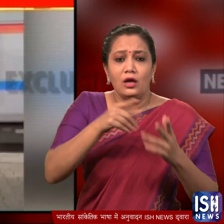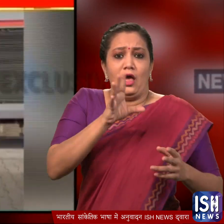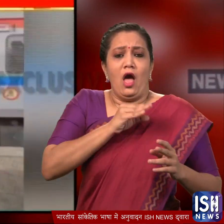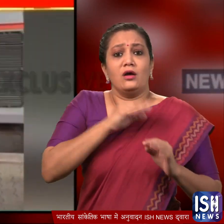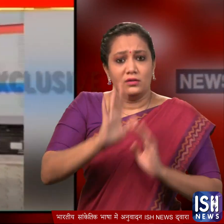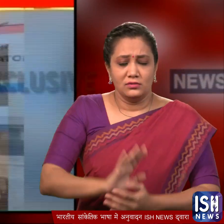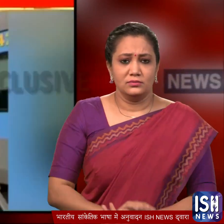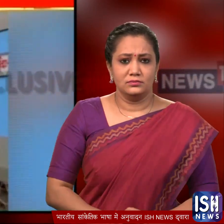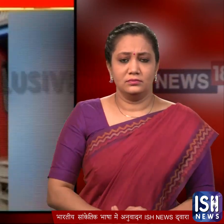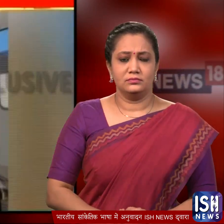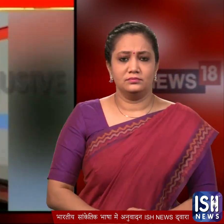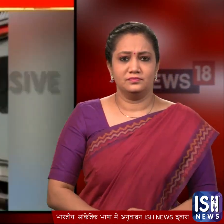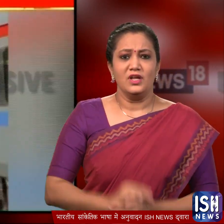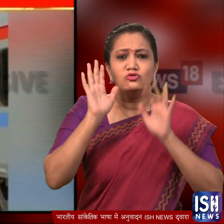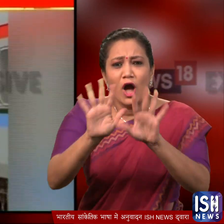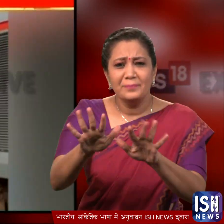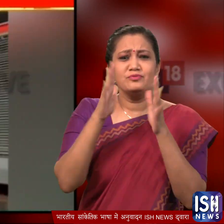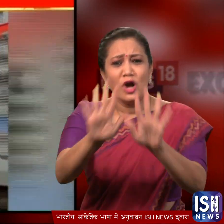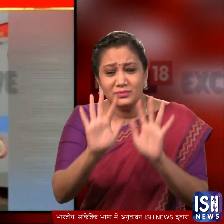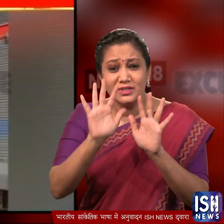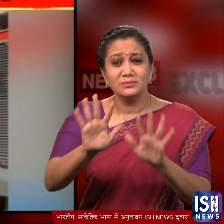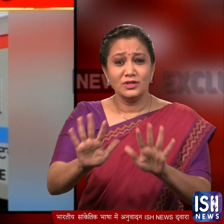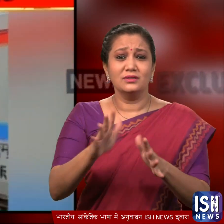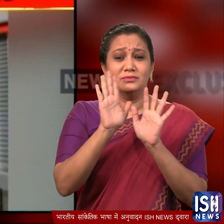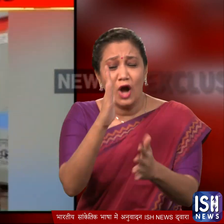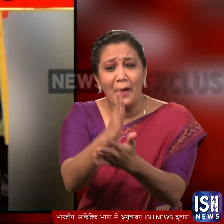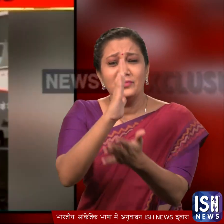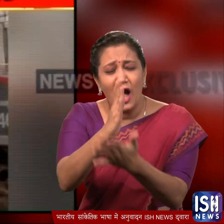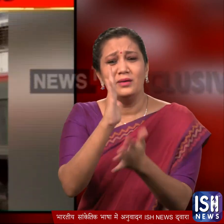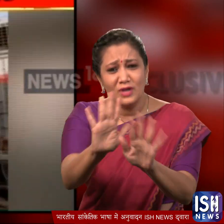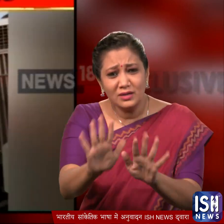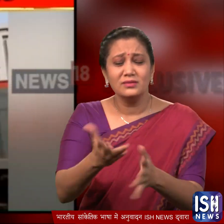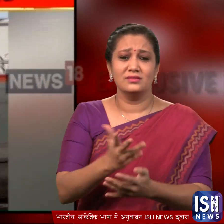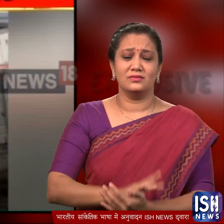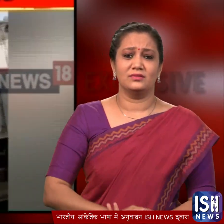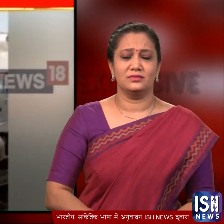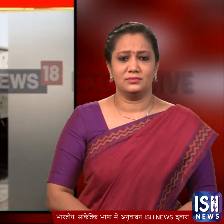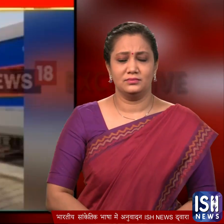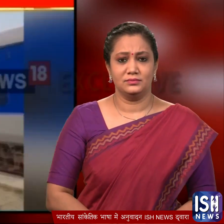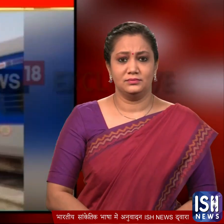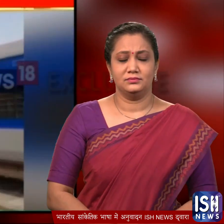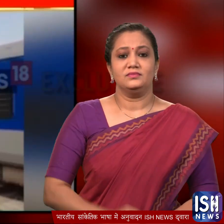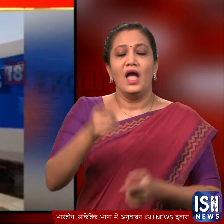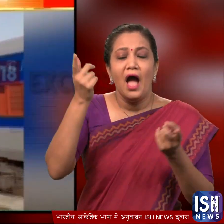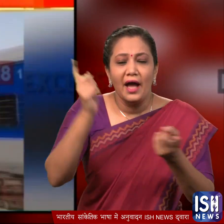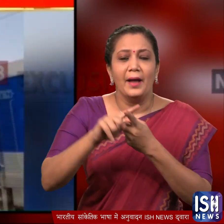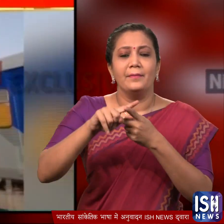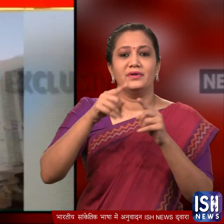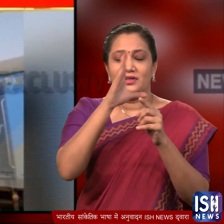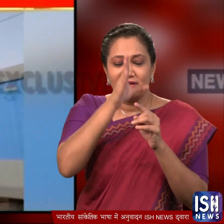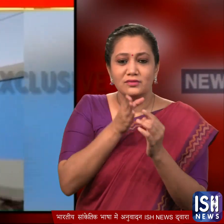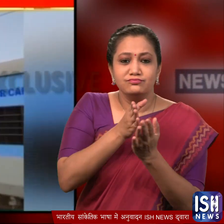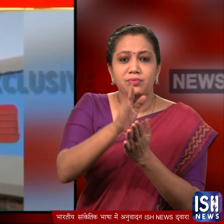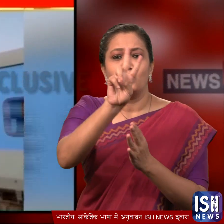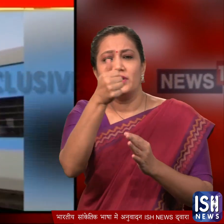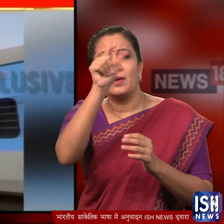भी घबरा गए। अरे चाचा रोक लो, अरे रोको। बताया गया कि इस घटना के दौरान